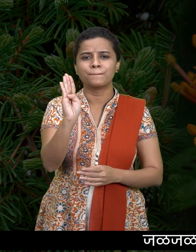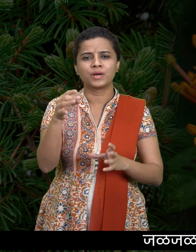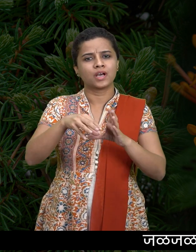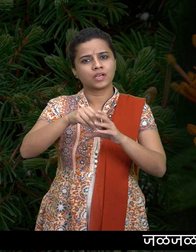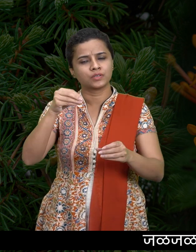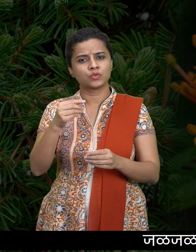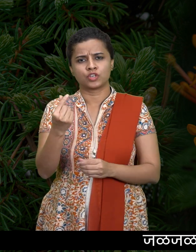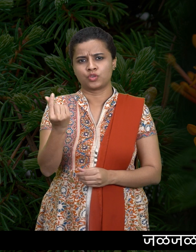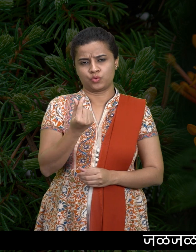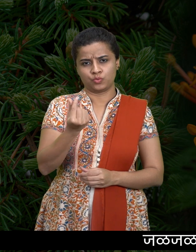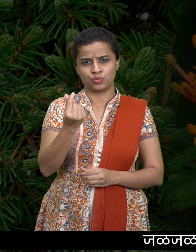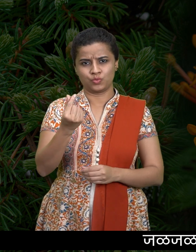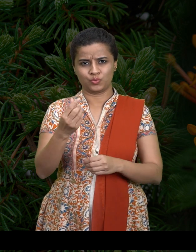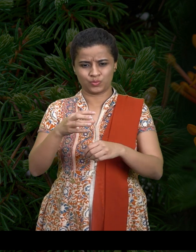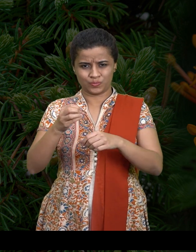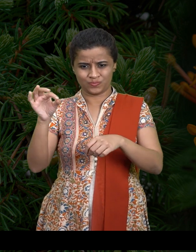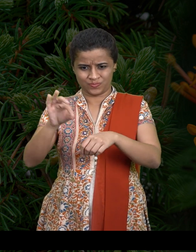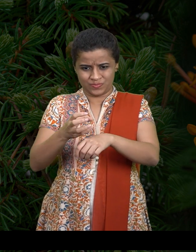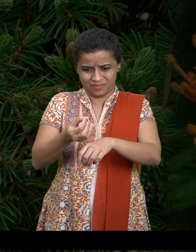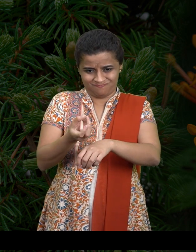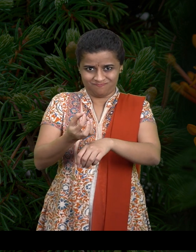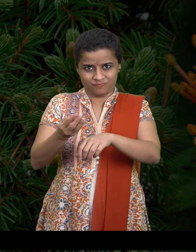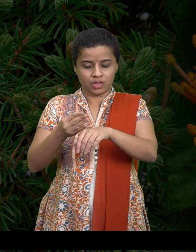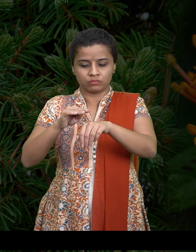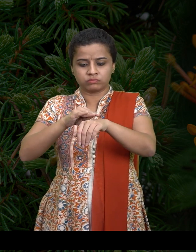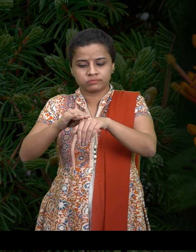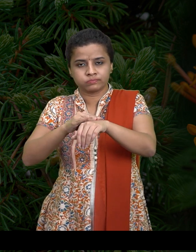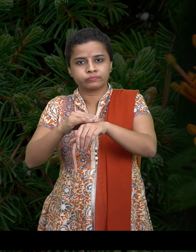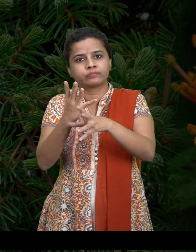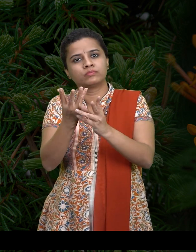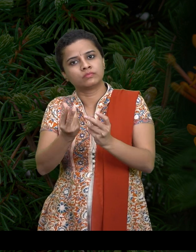जळजळ बरी करण्यासाठी वापरले जाते. त्वचेवर